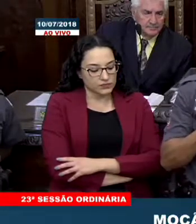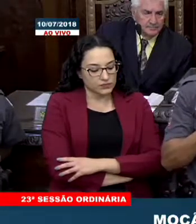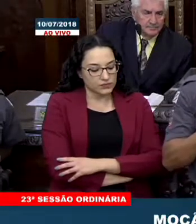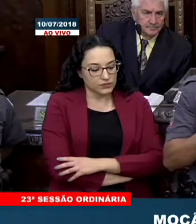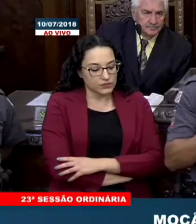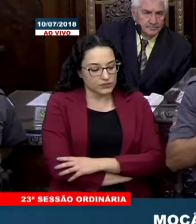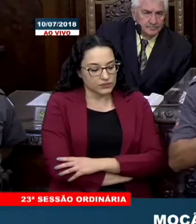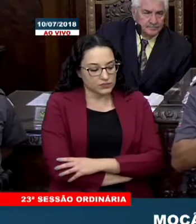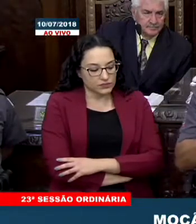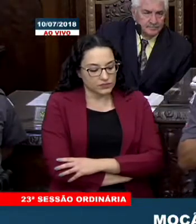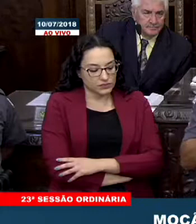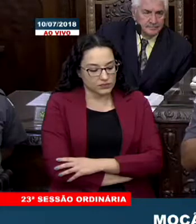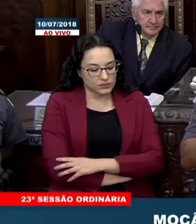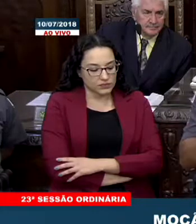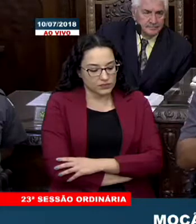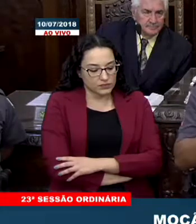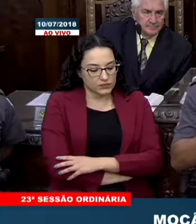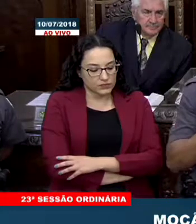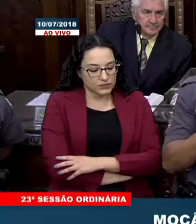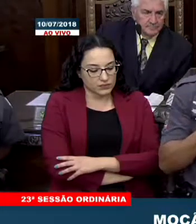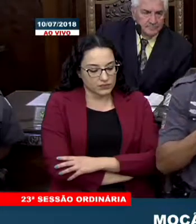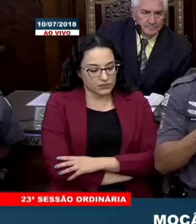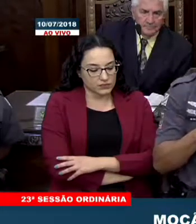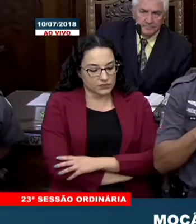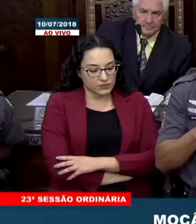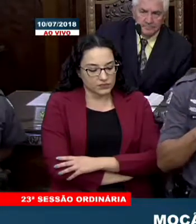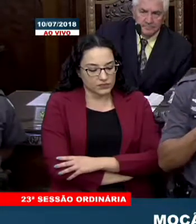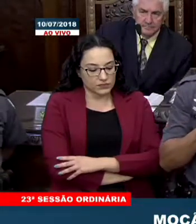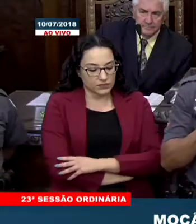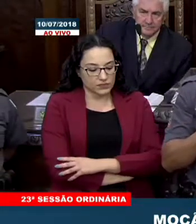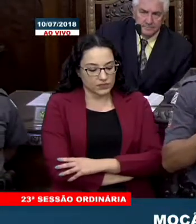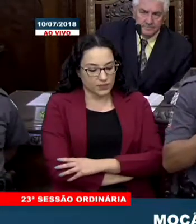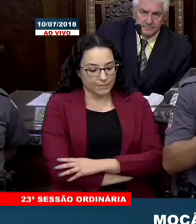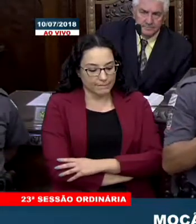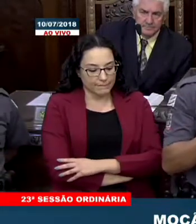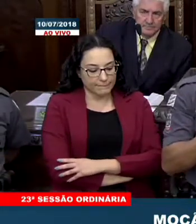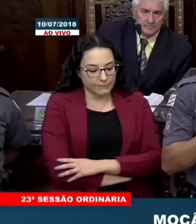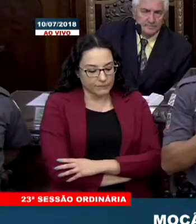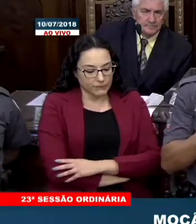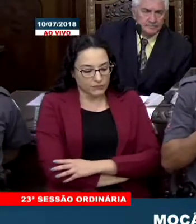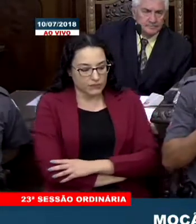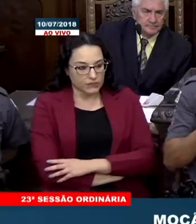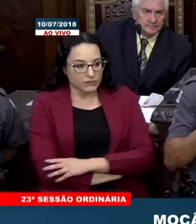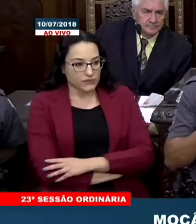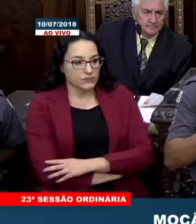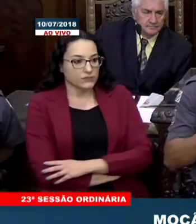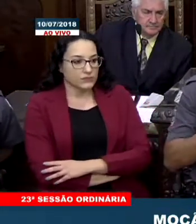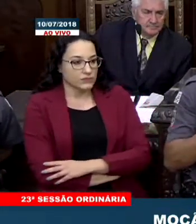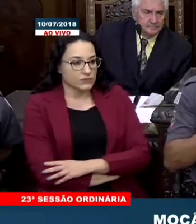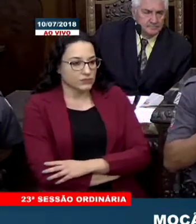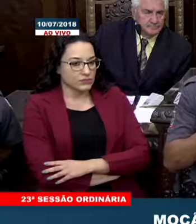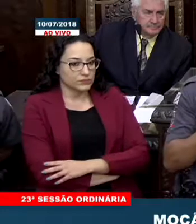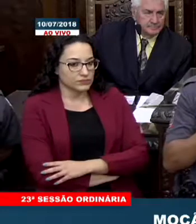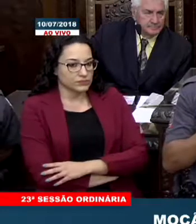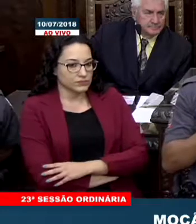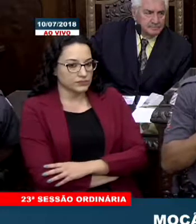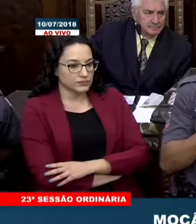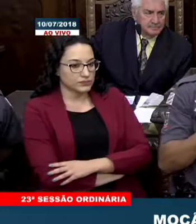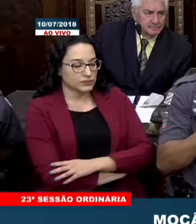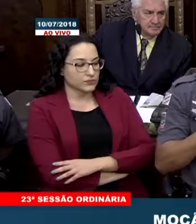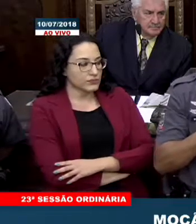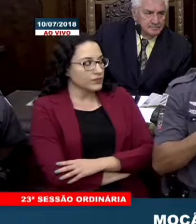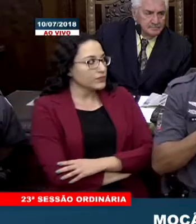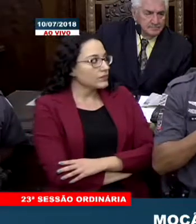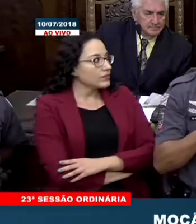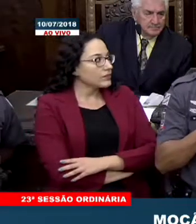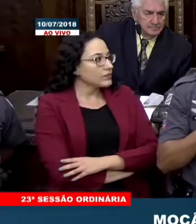pessoas do bem, pessoas que reconhecem nosso serviço e o nosso trabalho. Eu sempre vou fazer isso sem esperar nenhum tipo de reconhecimento,